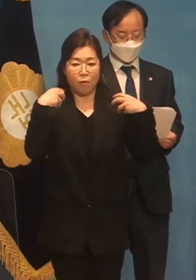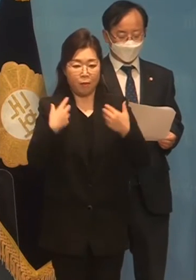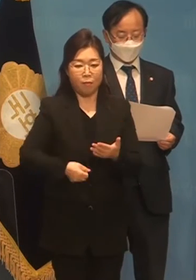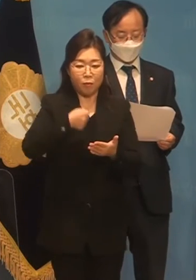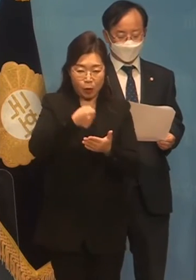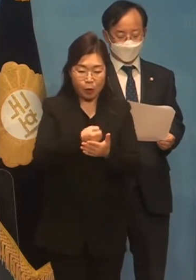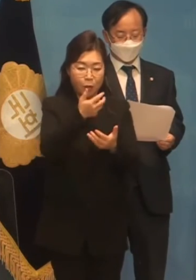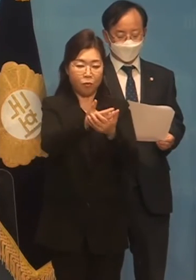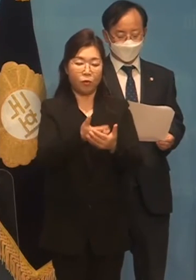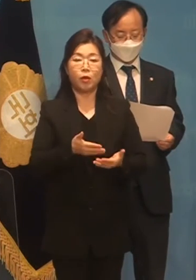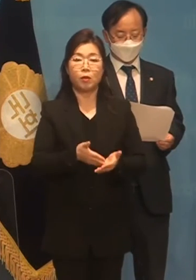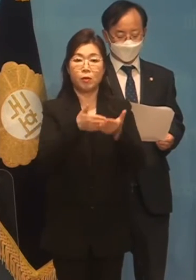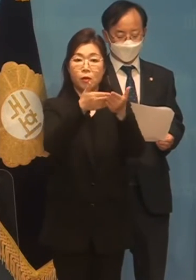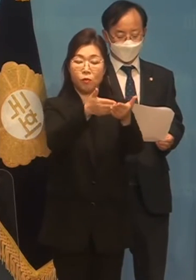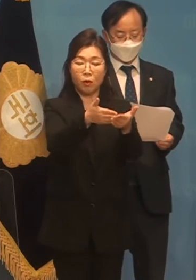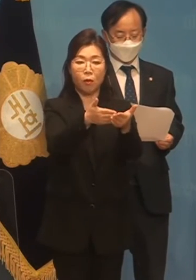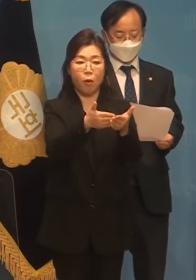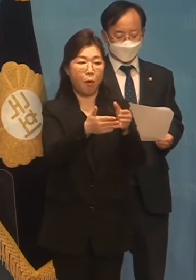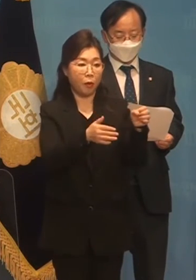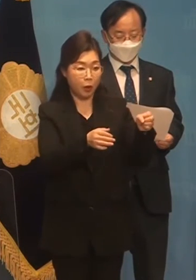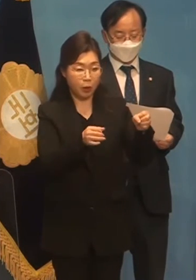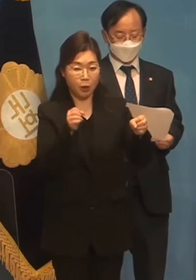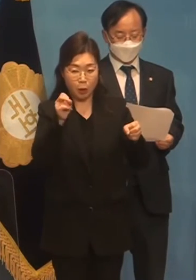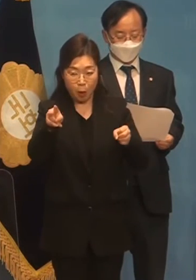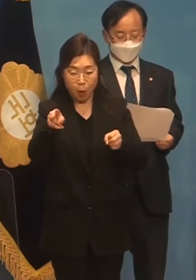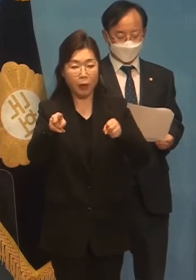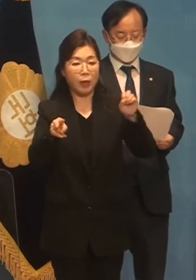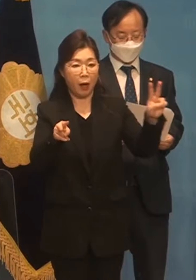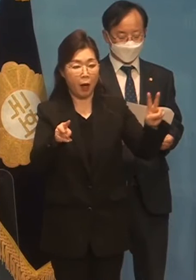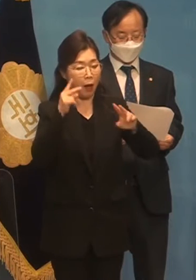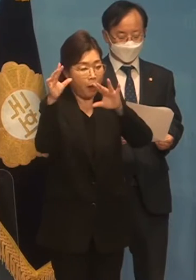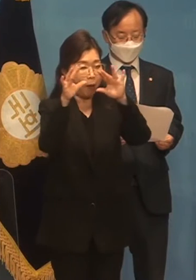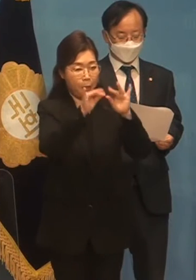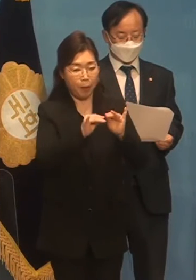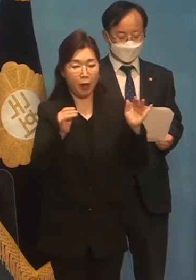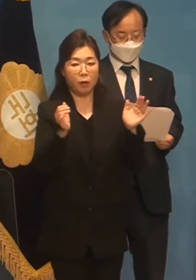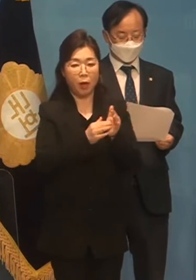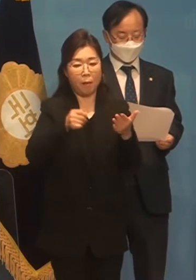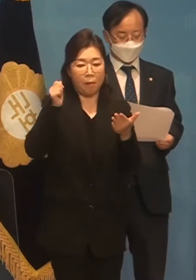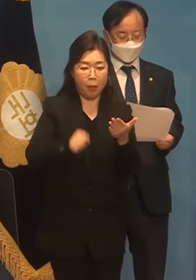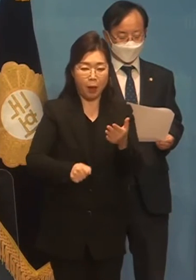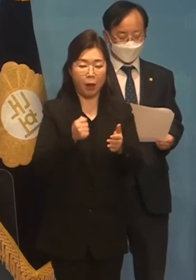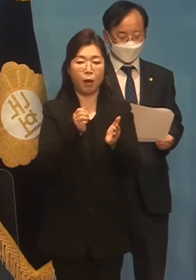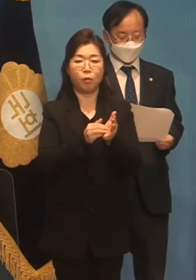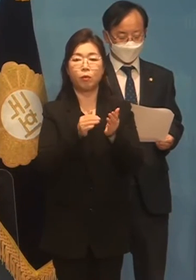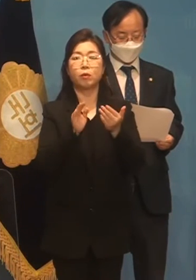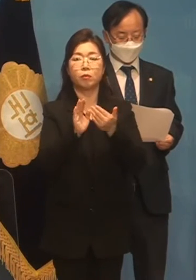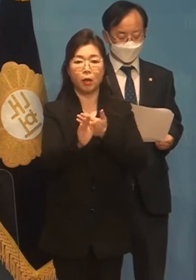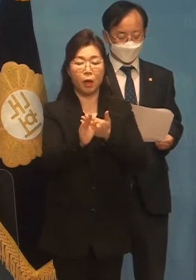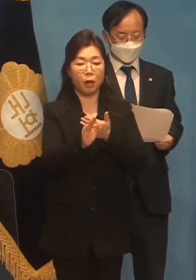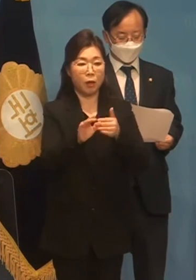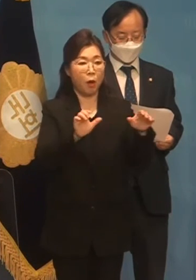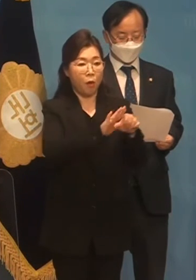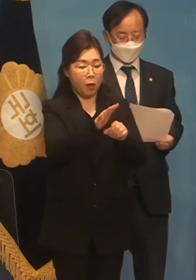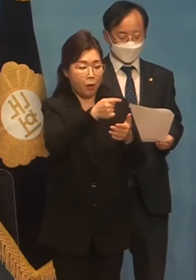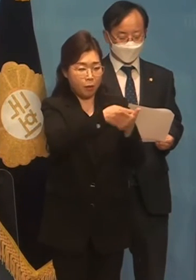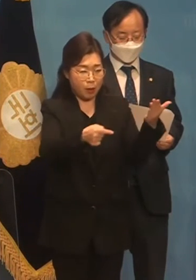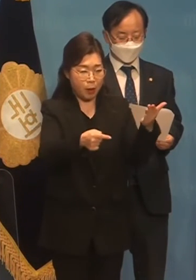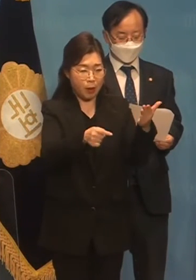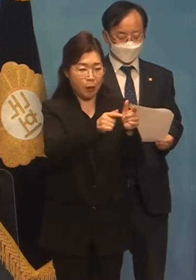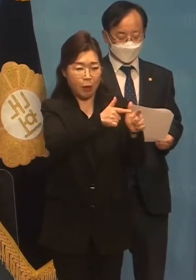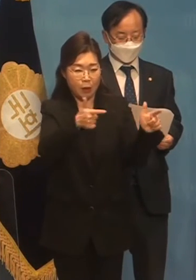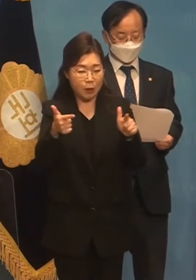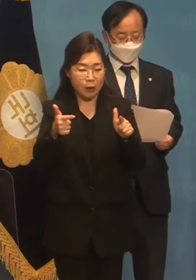결의안을 제출하고 여야가 이를 초당적 합의를 통해 통과시킴으로써 코로나19